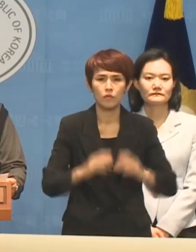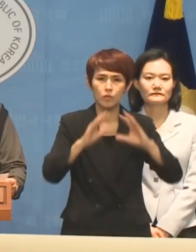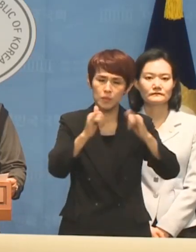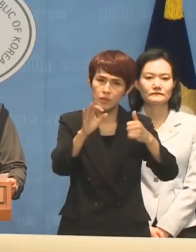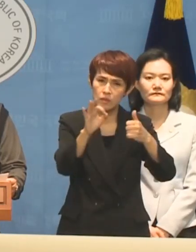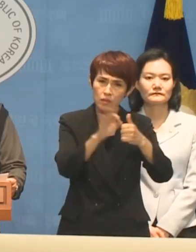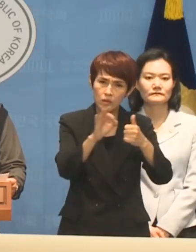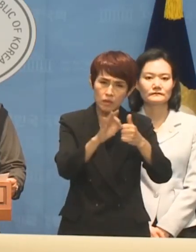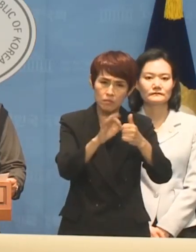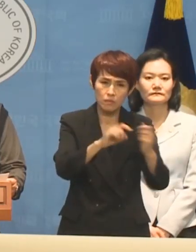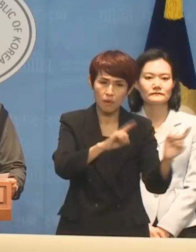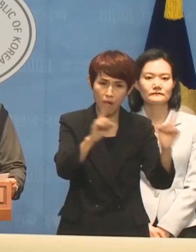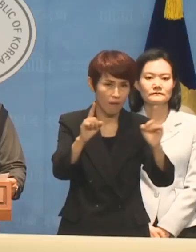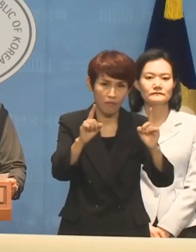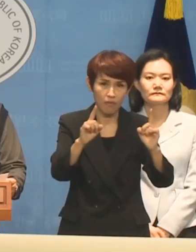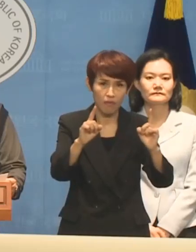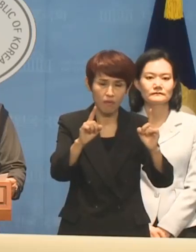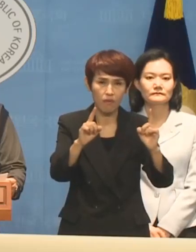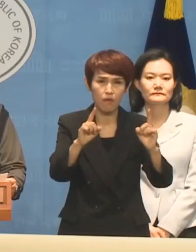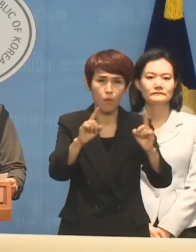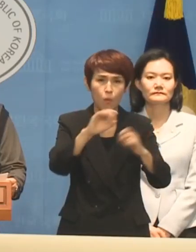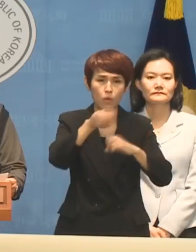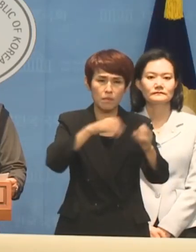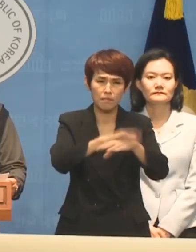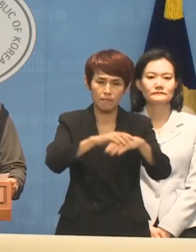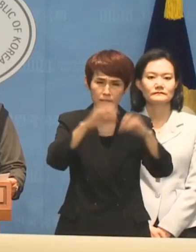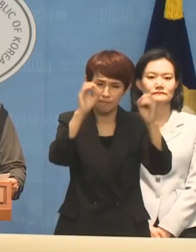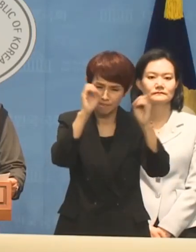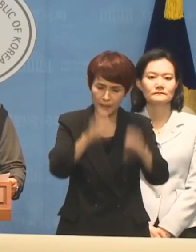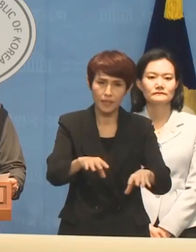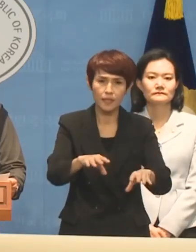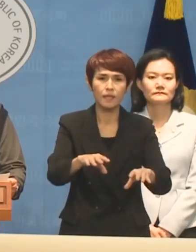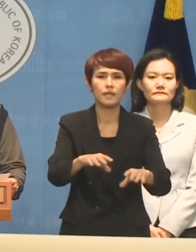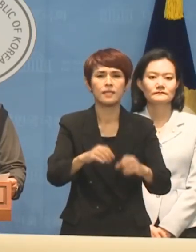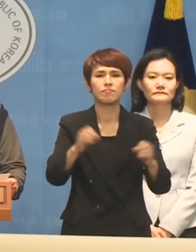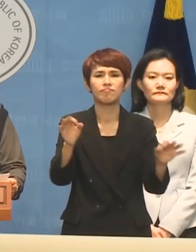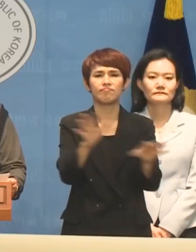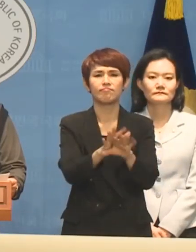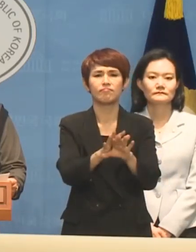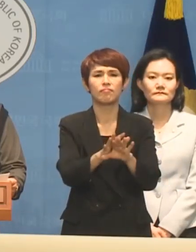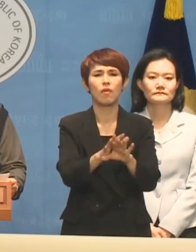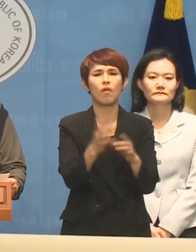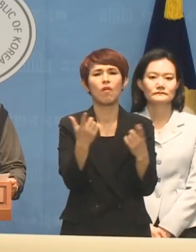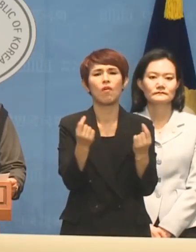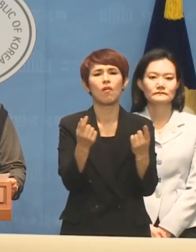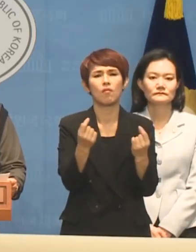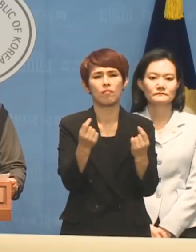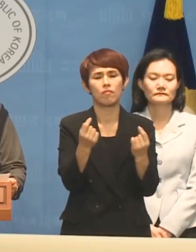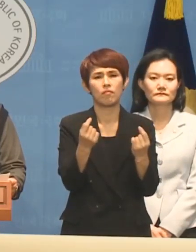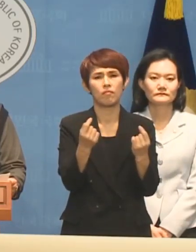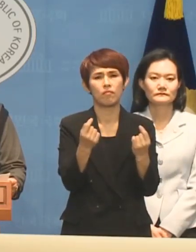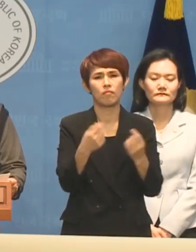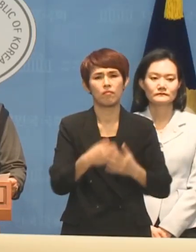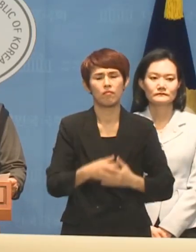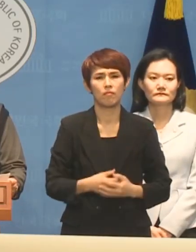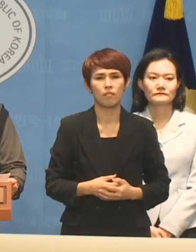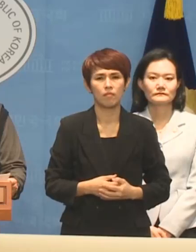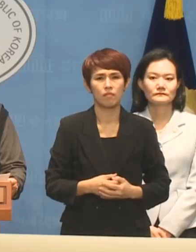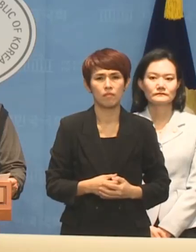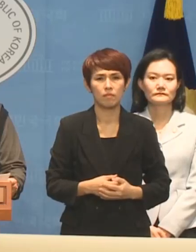국민연금을 살리지는 못할 망정 아예 망치게 될 자동 삭감 장치 도입,